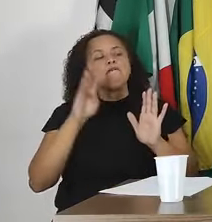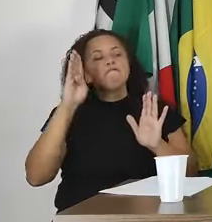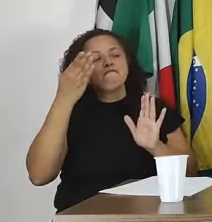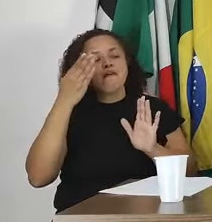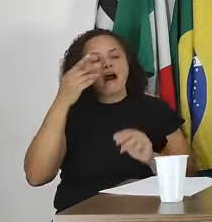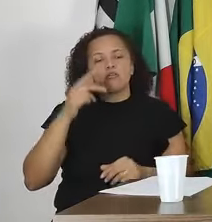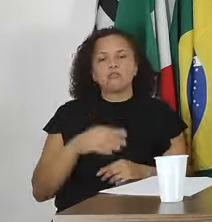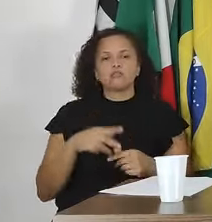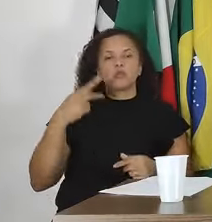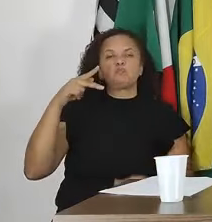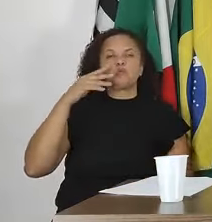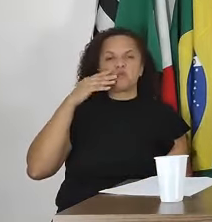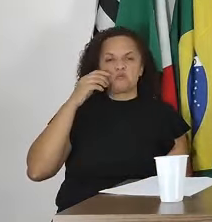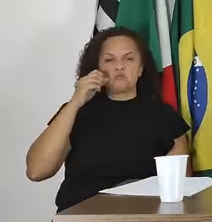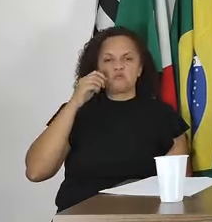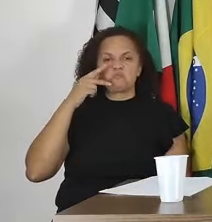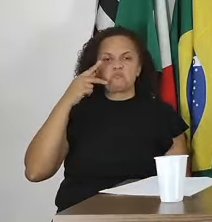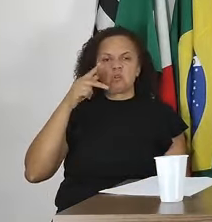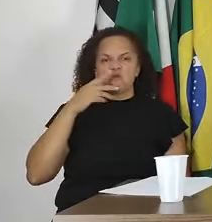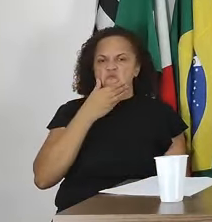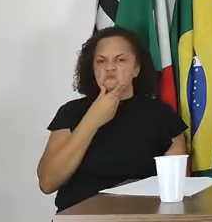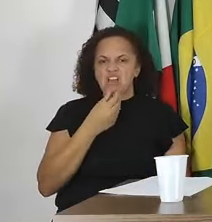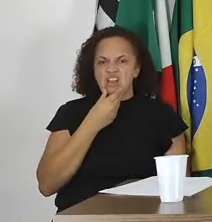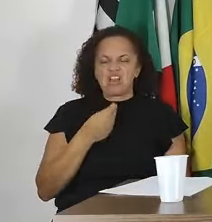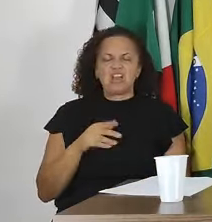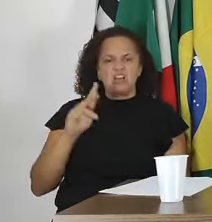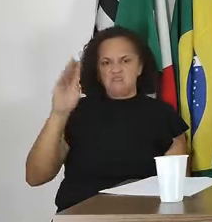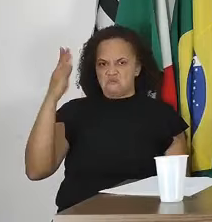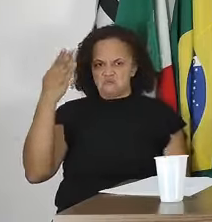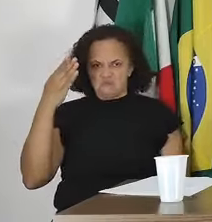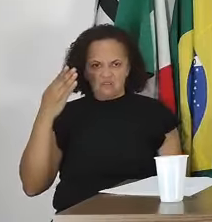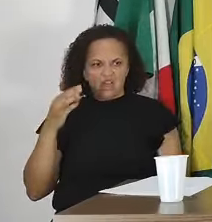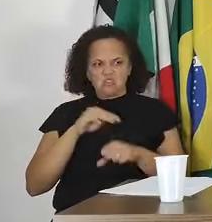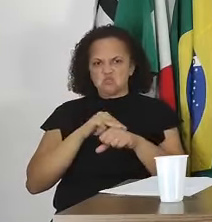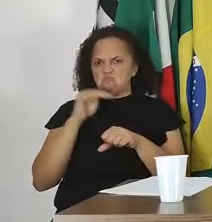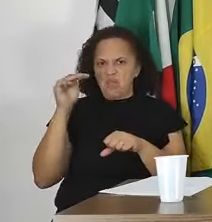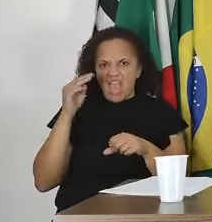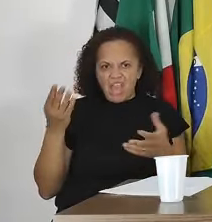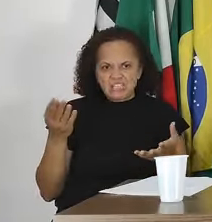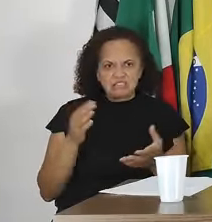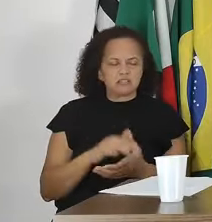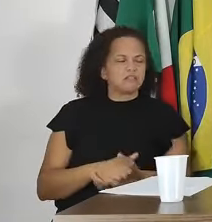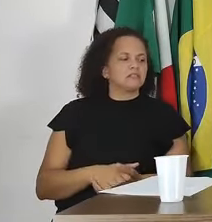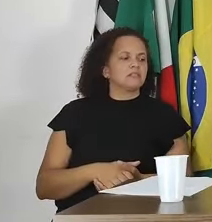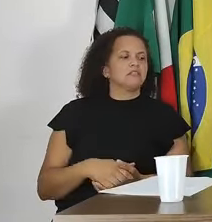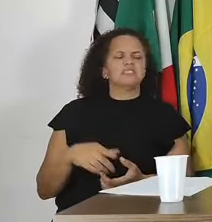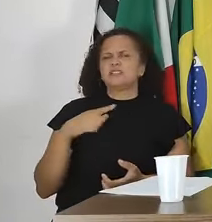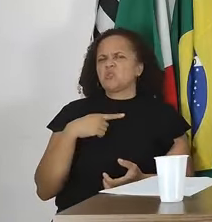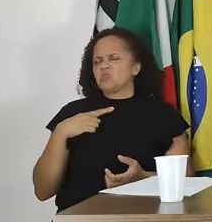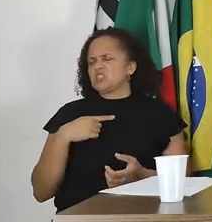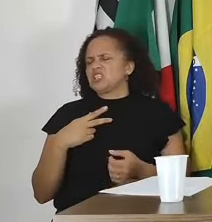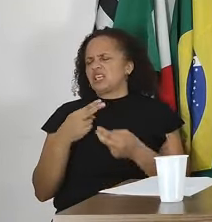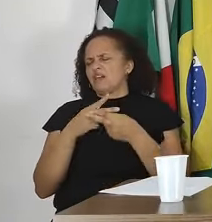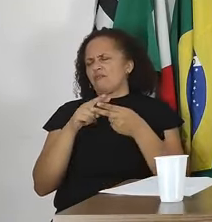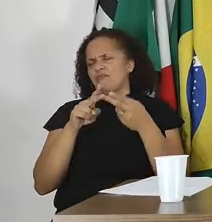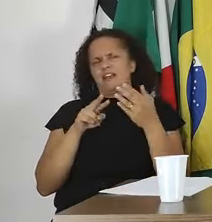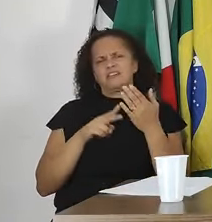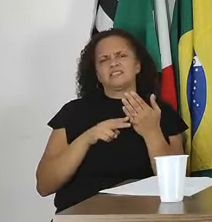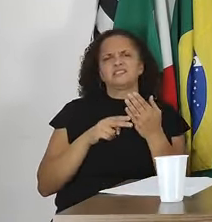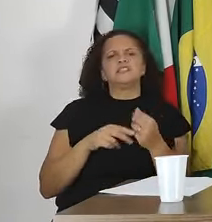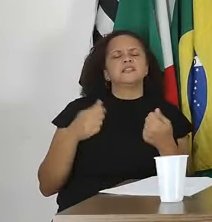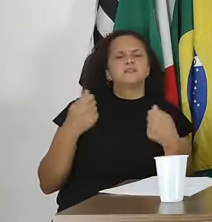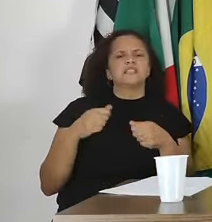né? Então, ele era muito procurado e também muito acusado, né? Tinha muitas vezes que ir para tribunal